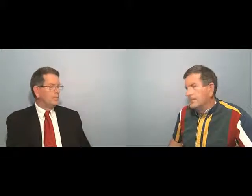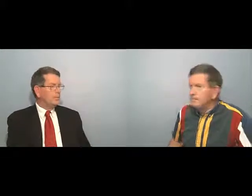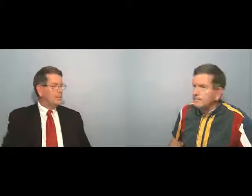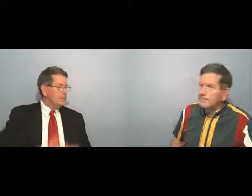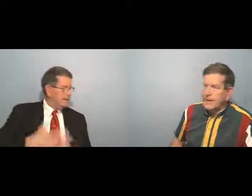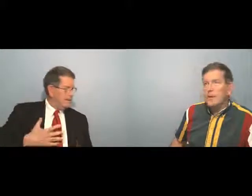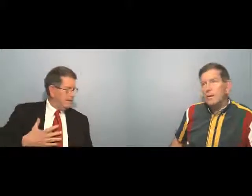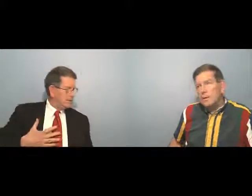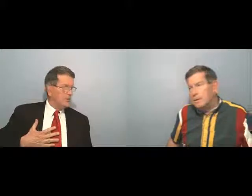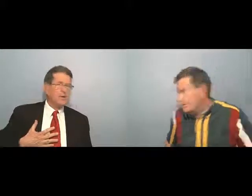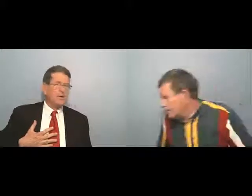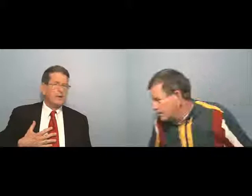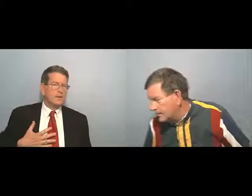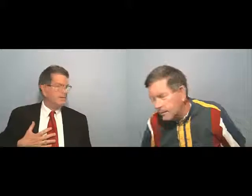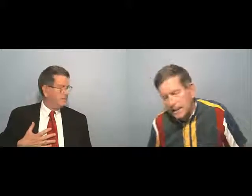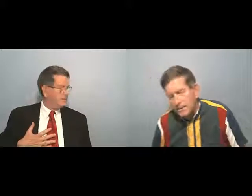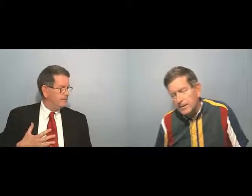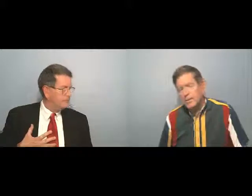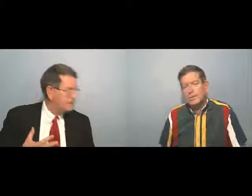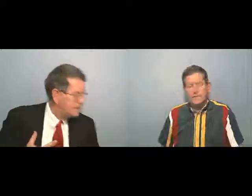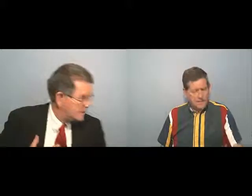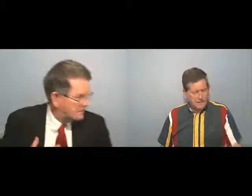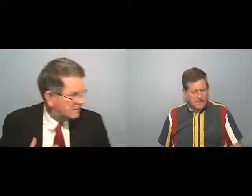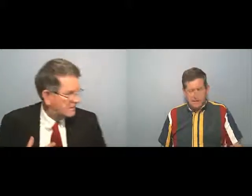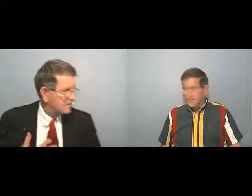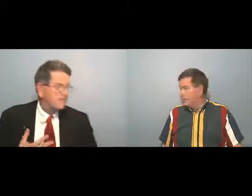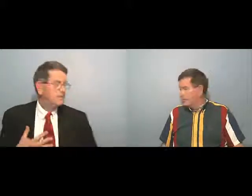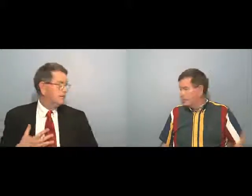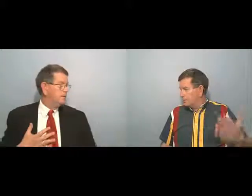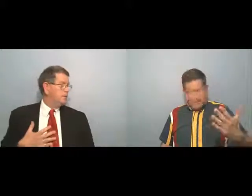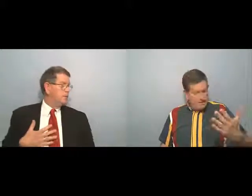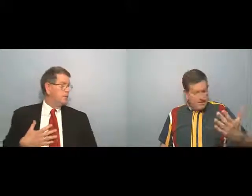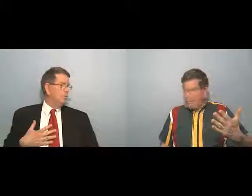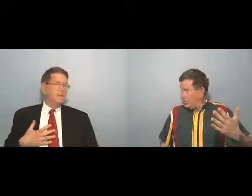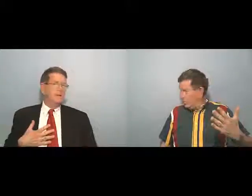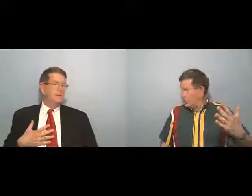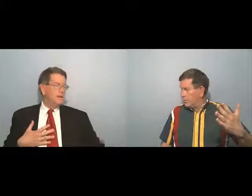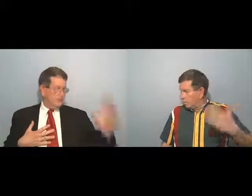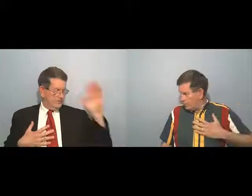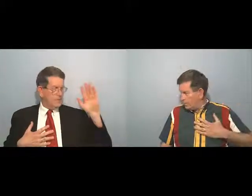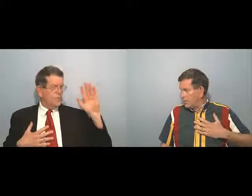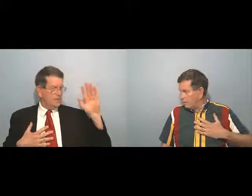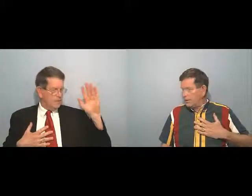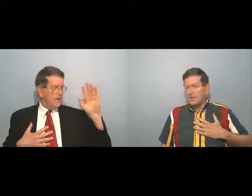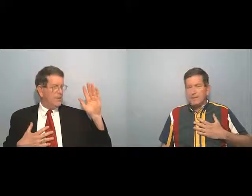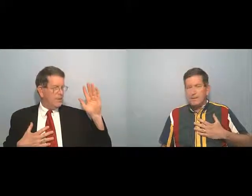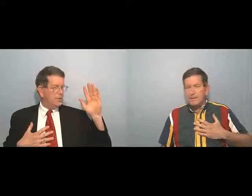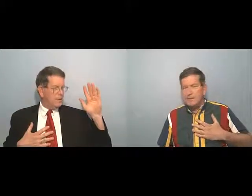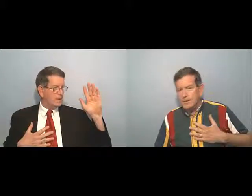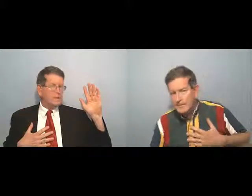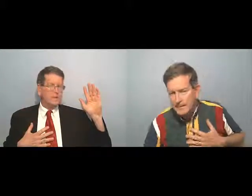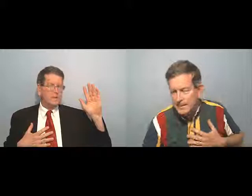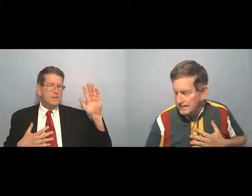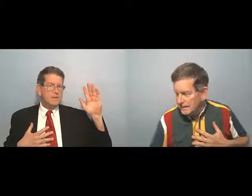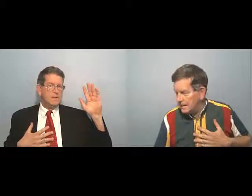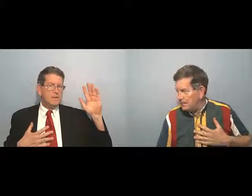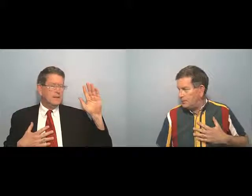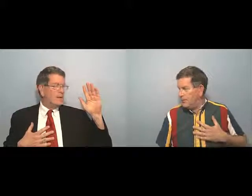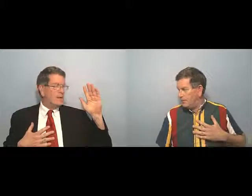hein. D'accord. Mets la main sur le cœur. D'accord. Je mets la Donc, main gauche sur Et le tu cœur. lèves la main d'accord. droite aussi. Et Et puis, tu